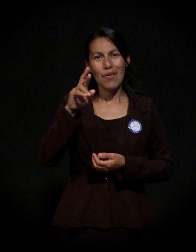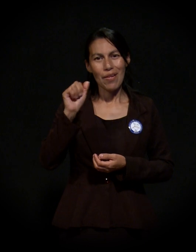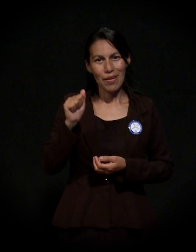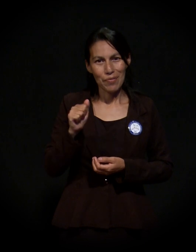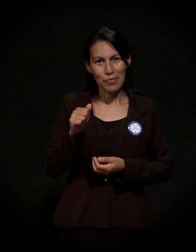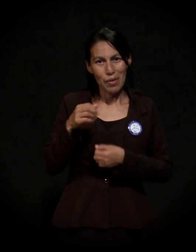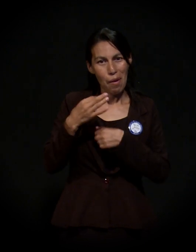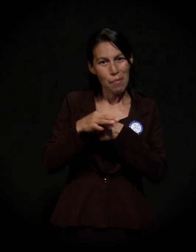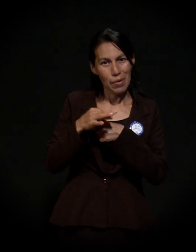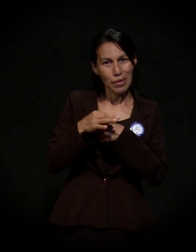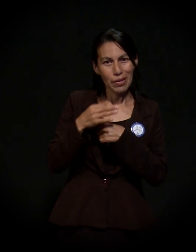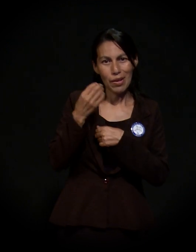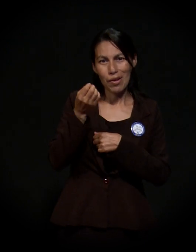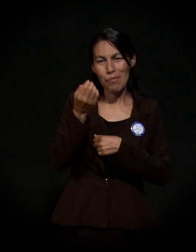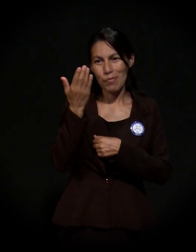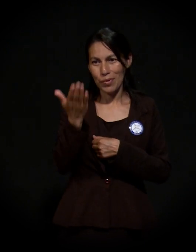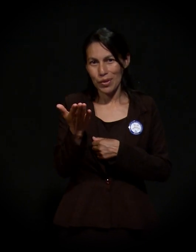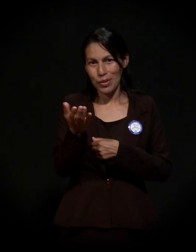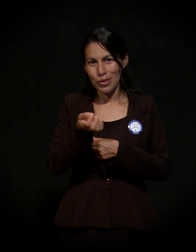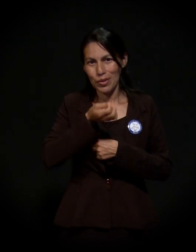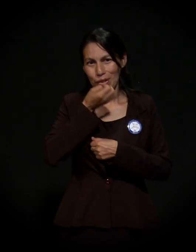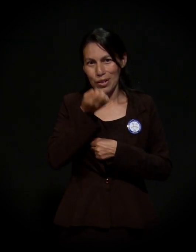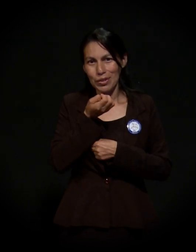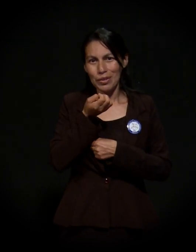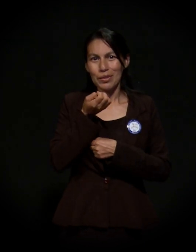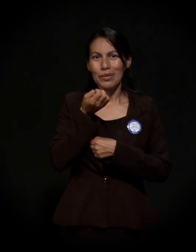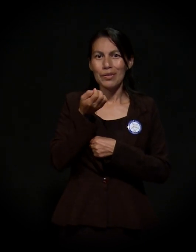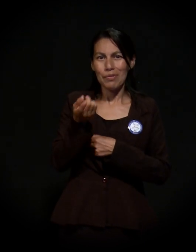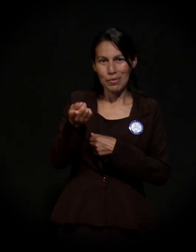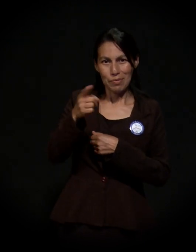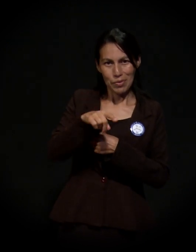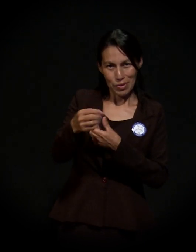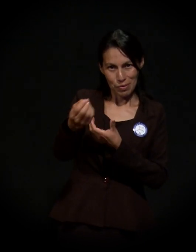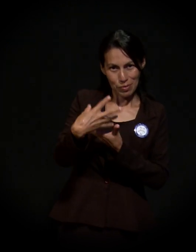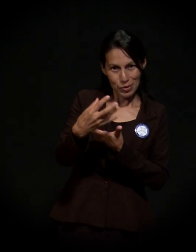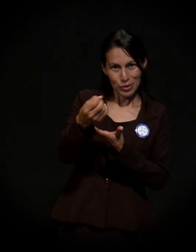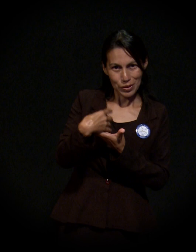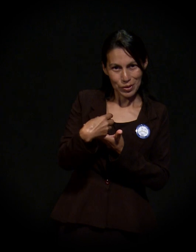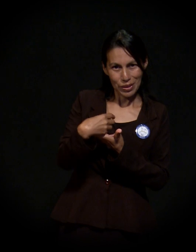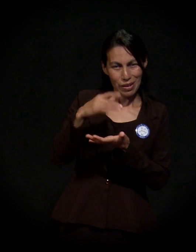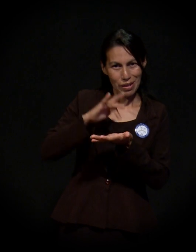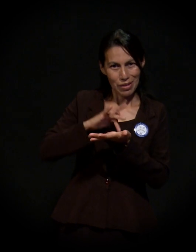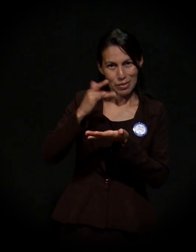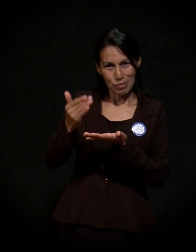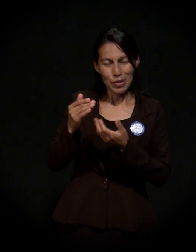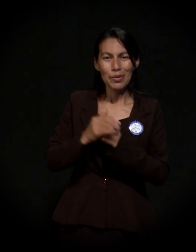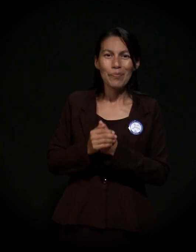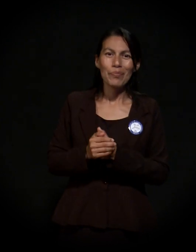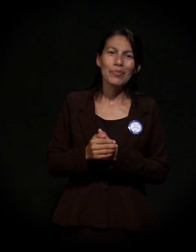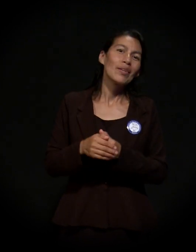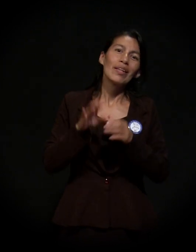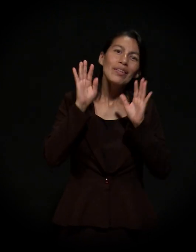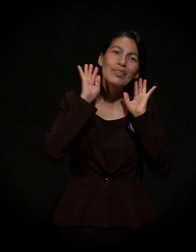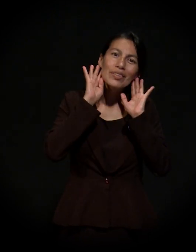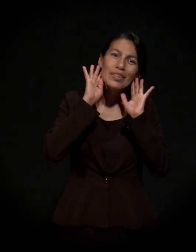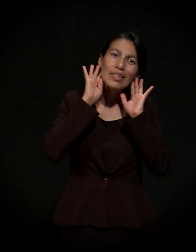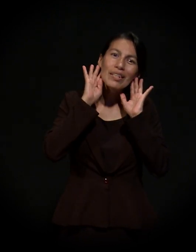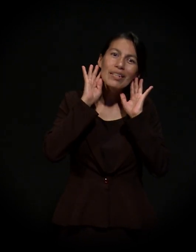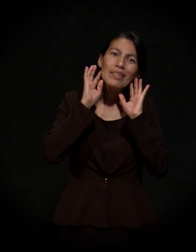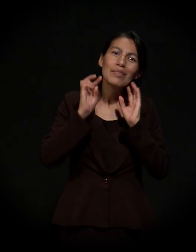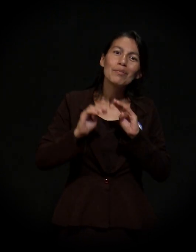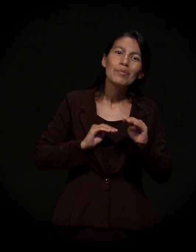oración y agradecimiento al programa, vamos a escuchar el Ministerio Ser con una